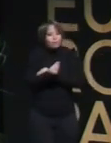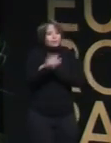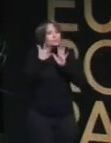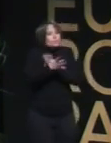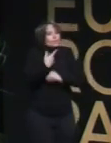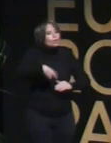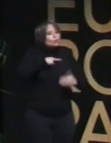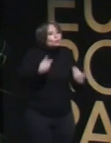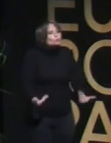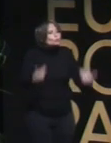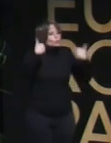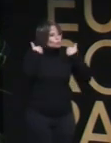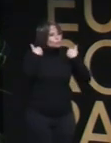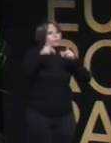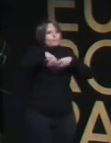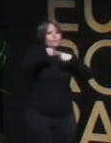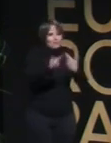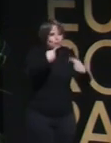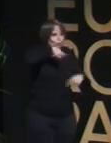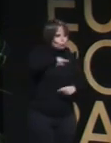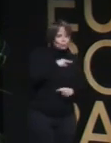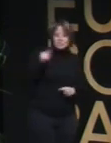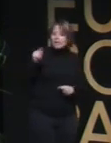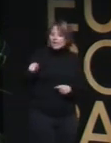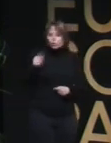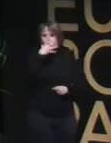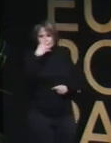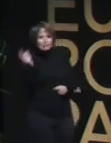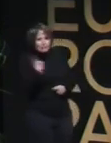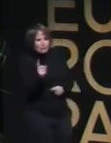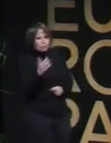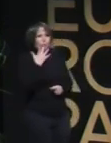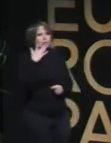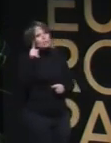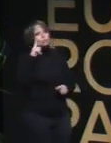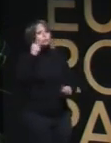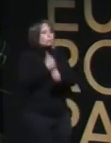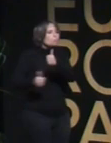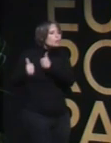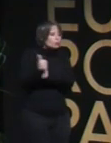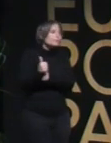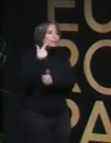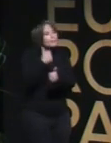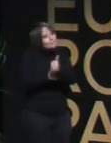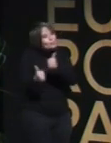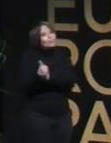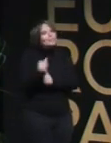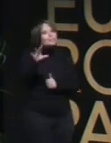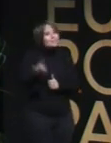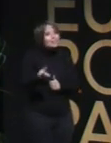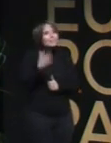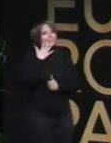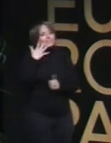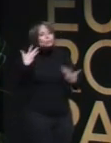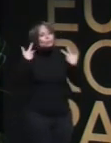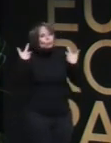la responsabilidad de lo que ocurre en su familia. Ellos no tienen por qué entender, ni son la máxima prioridad, y si van a